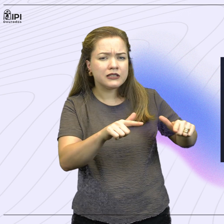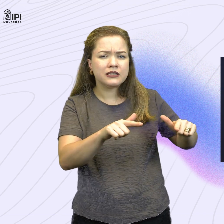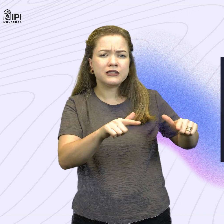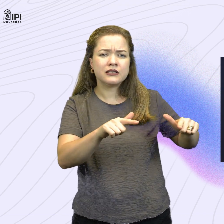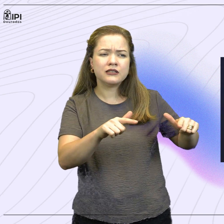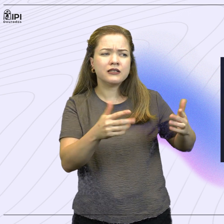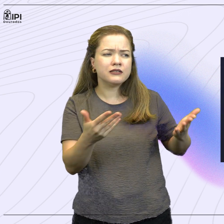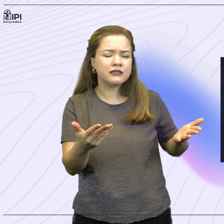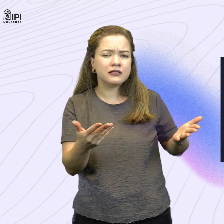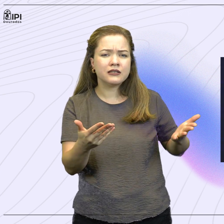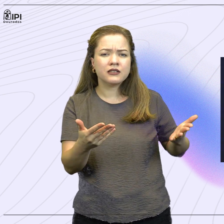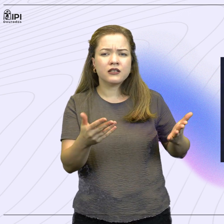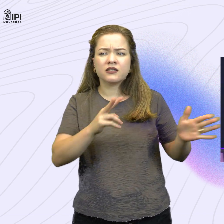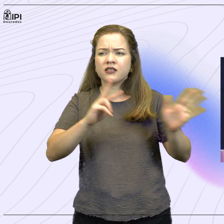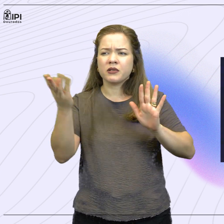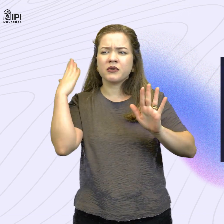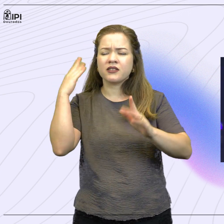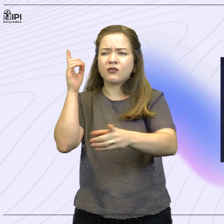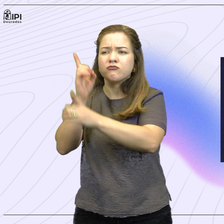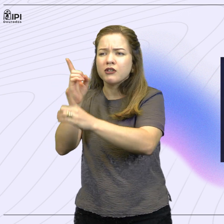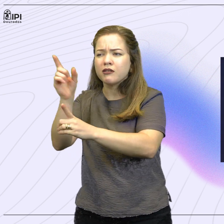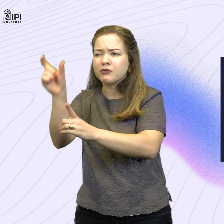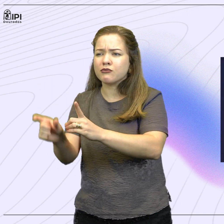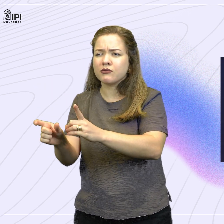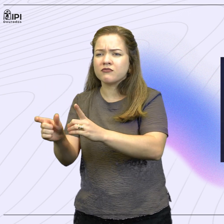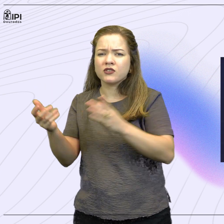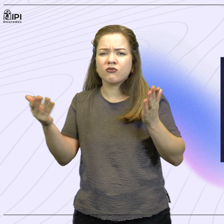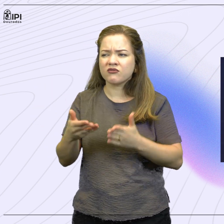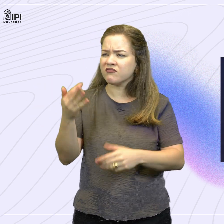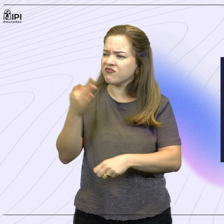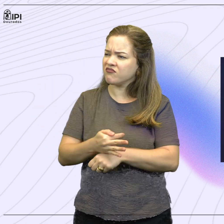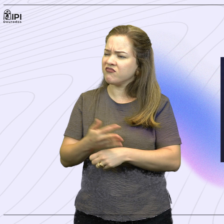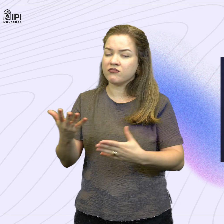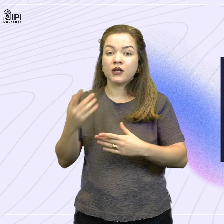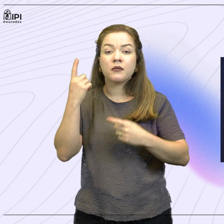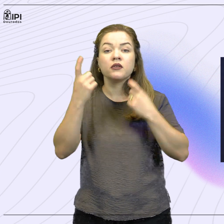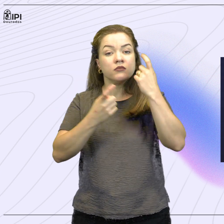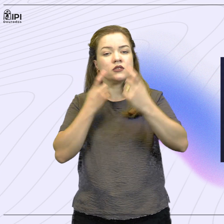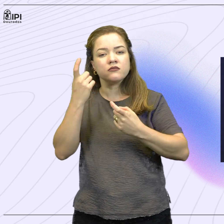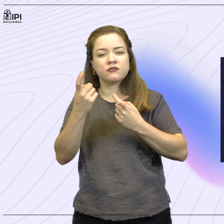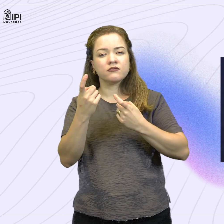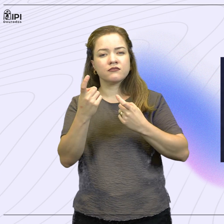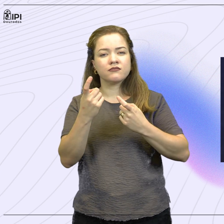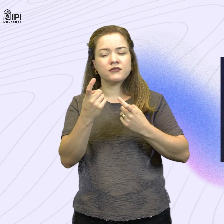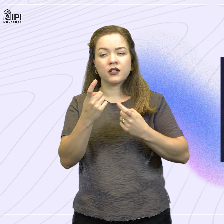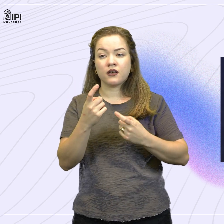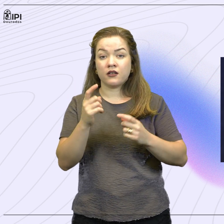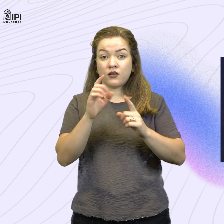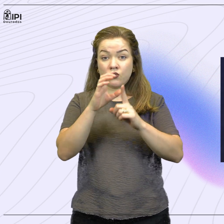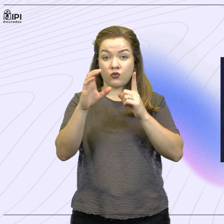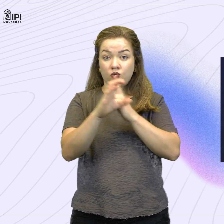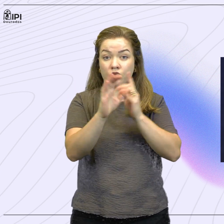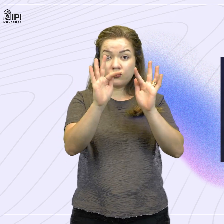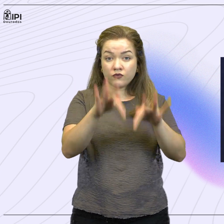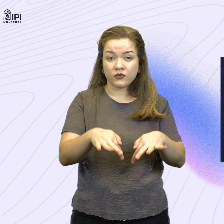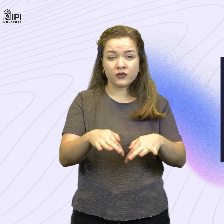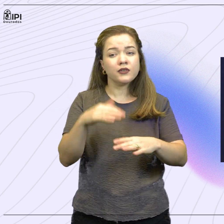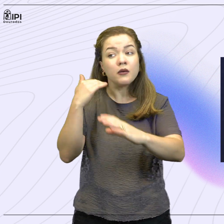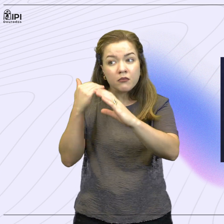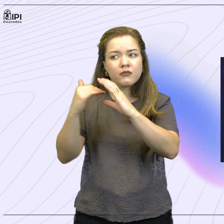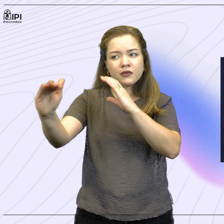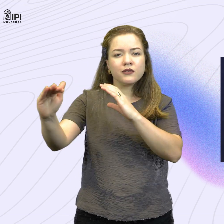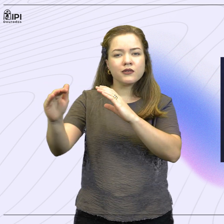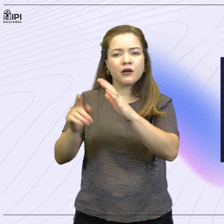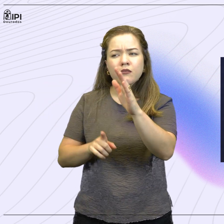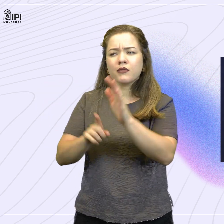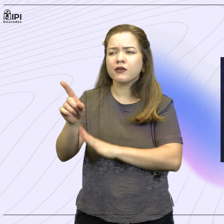senta ao seu lado semana passada, ela não está aqui hoje? Então esse amor dá preocupação. Saindo daqui, mande uma mensagem para essa pessoa que faltou